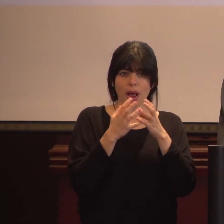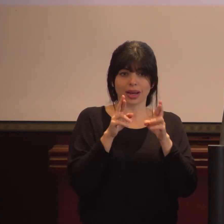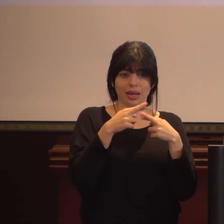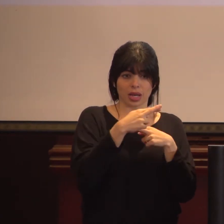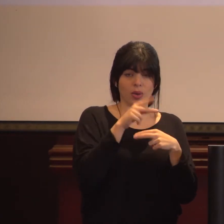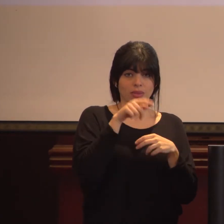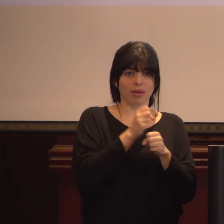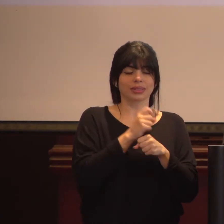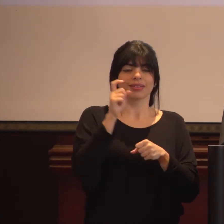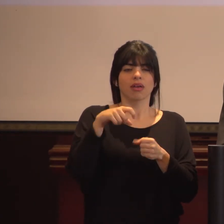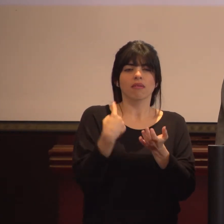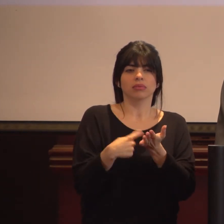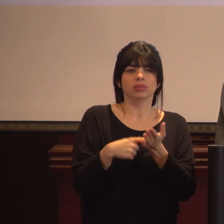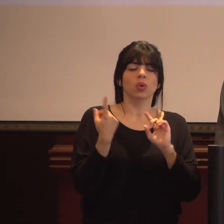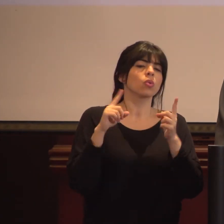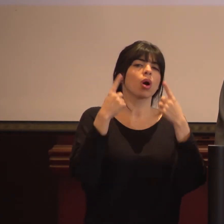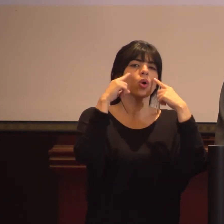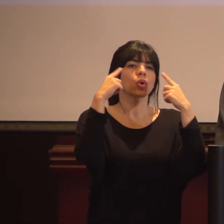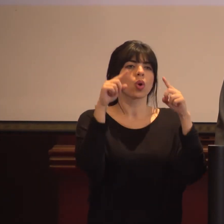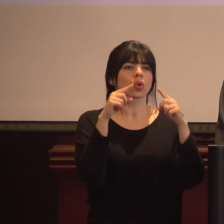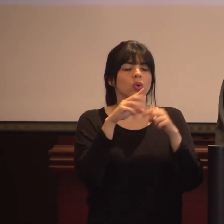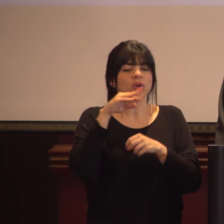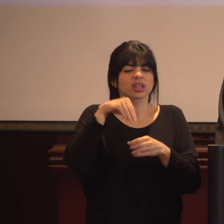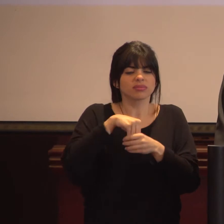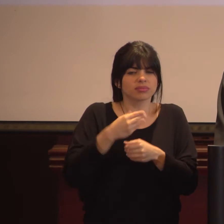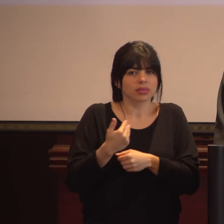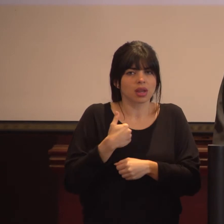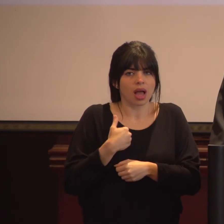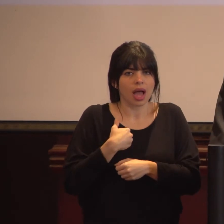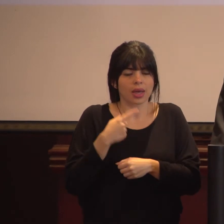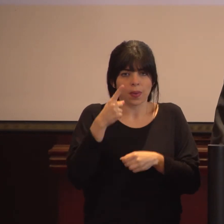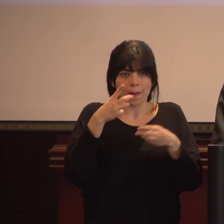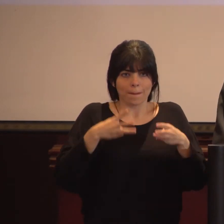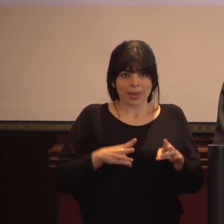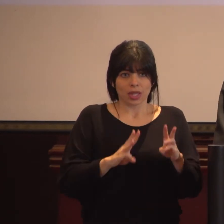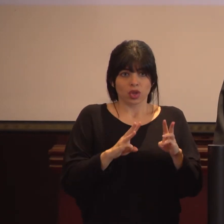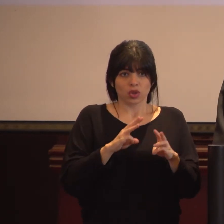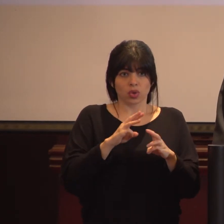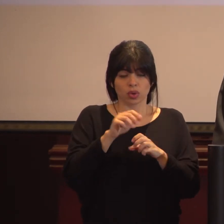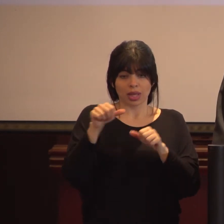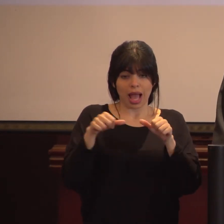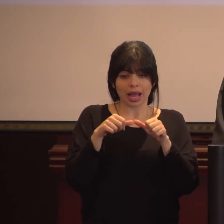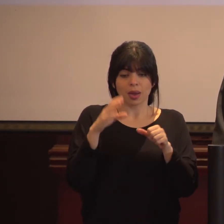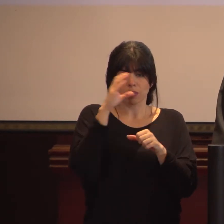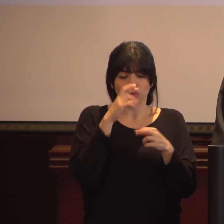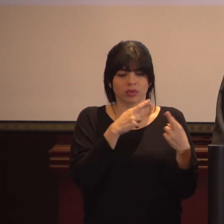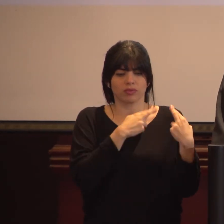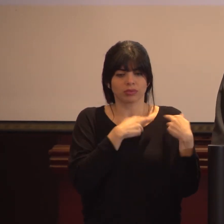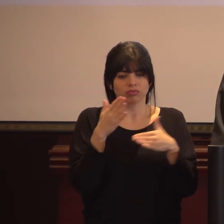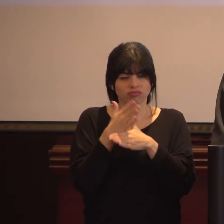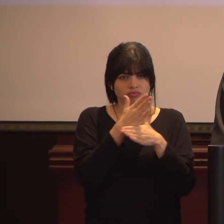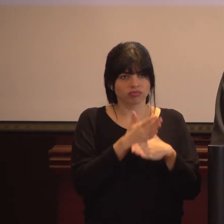es discutir los alcances y contenidos de un mecanismo Regional de responsabilidad